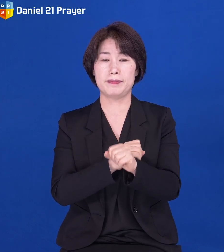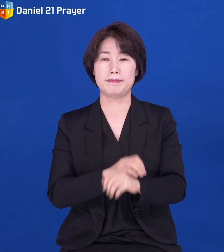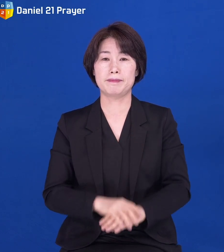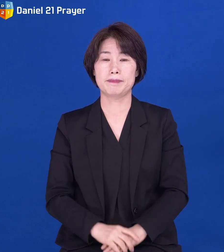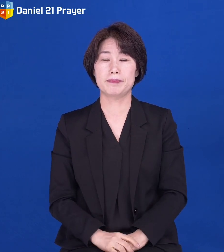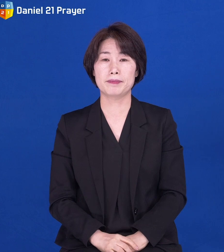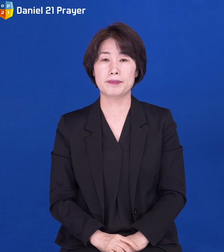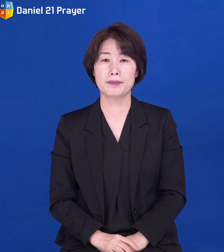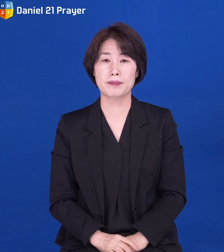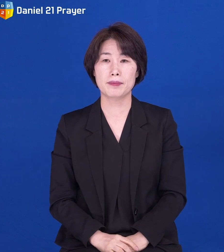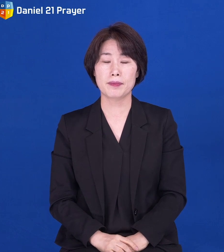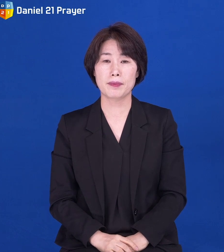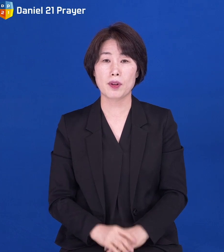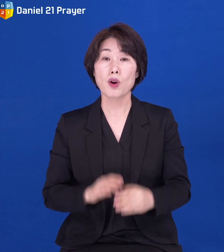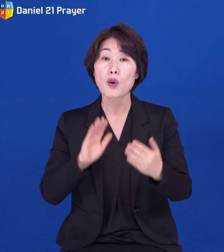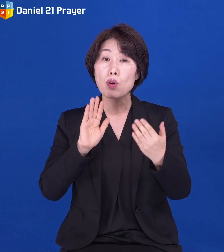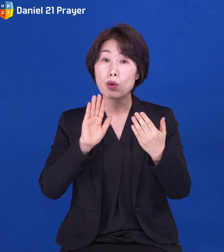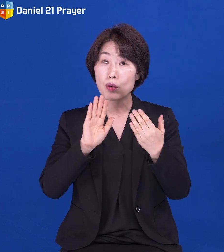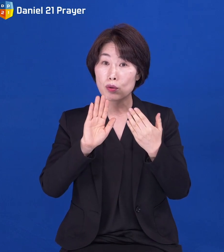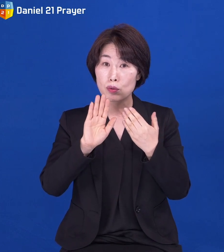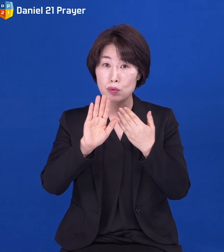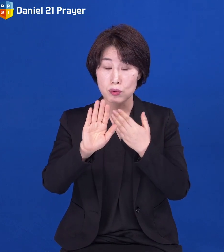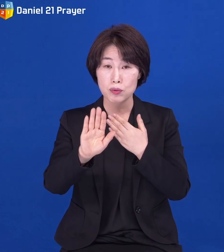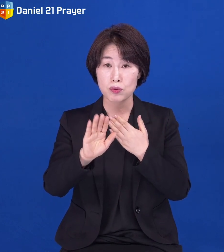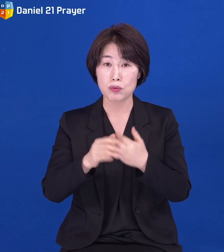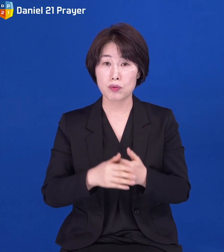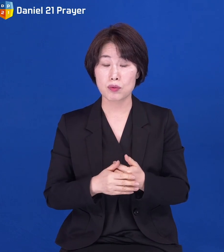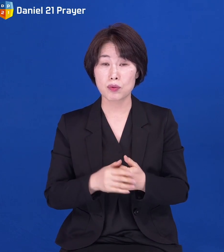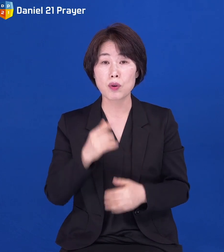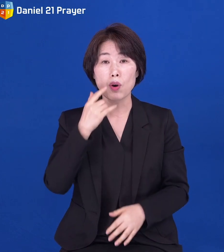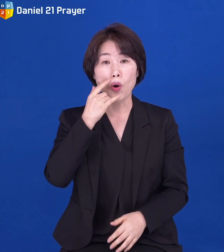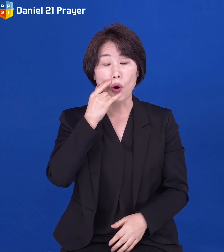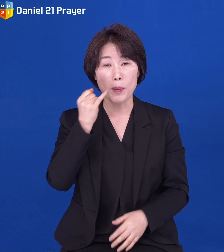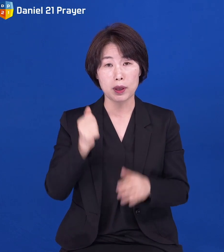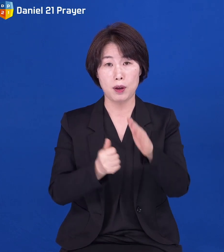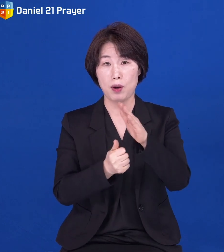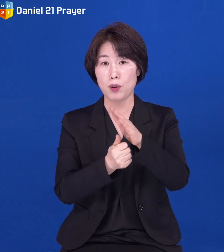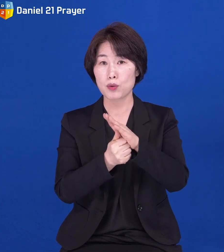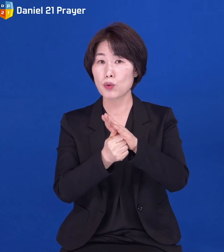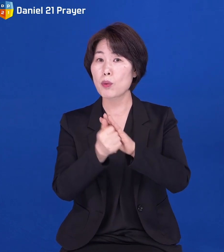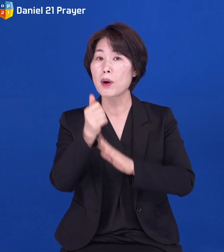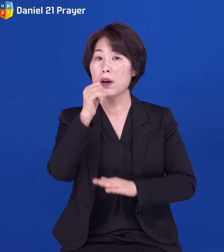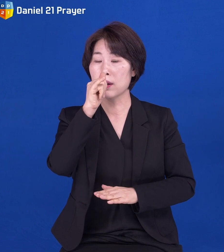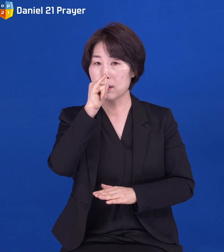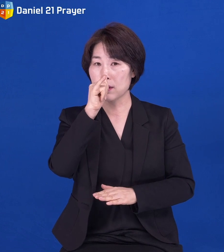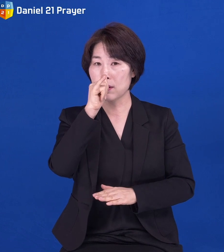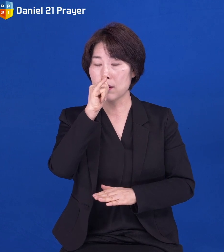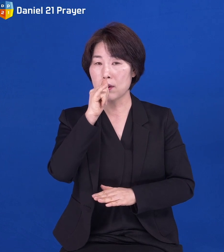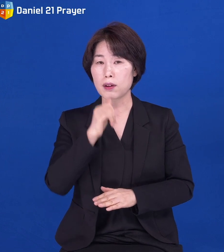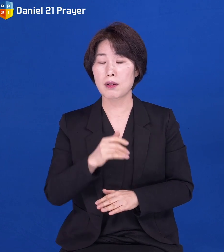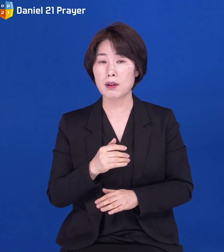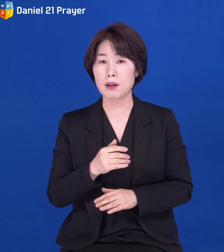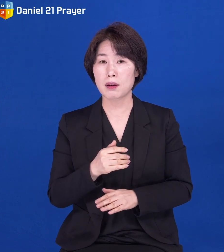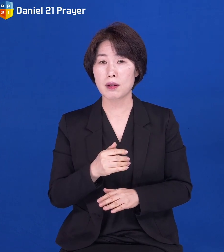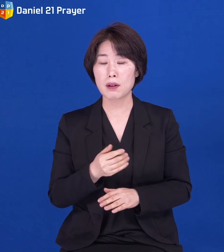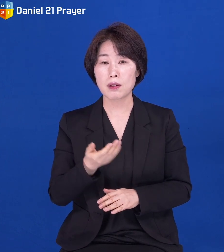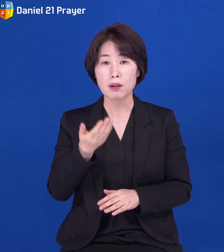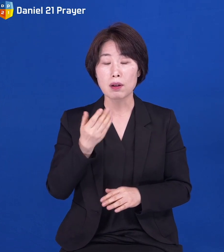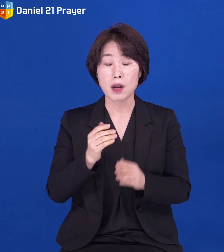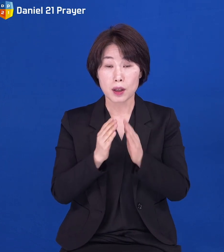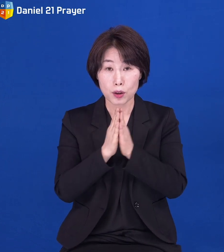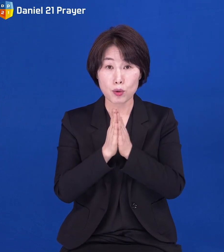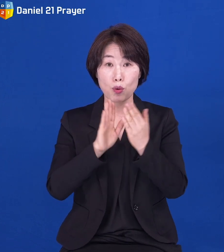그랬더니 그 다음부터 어머니가 이 소망이 생기신 거예요. 간절히 기도를 막 하고